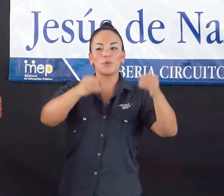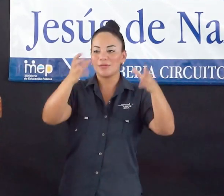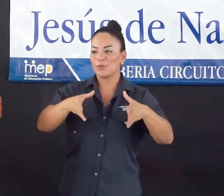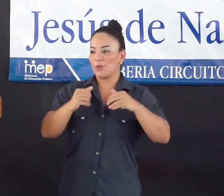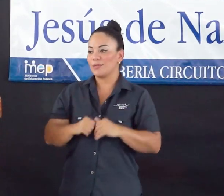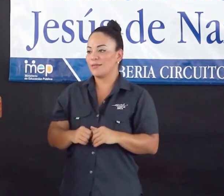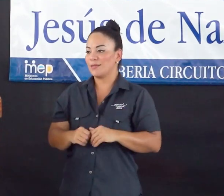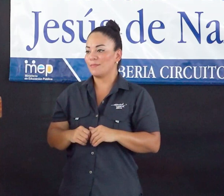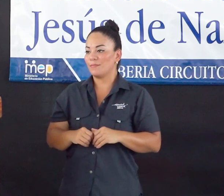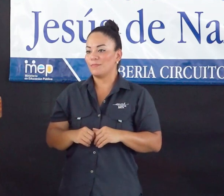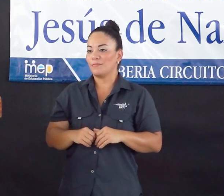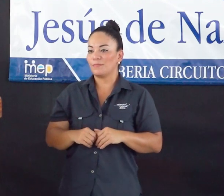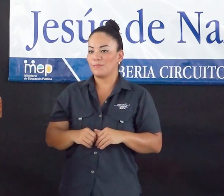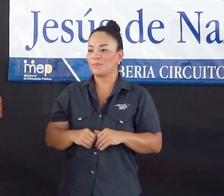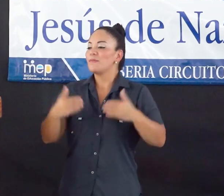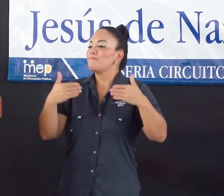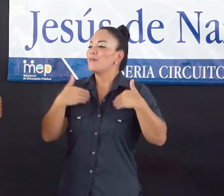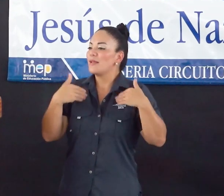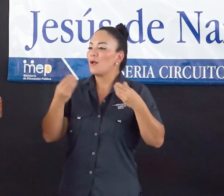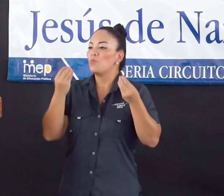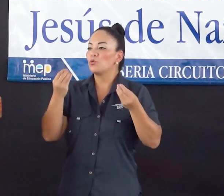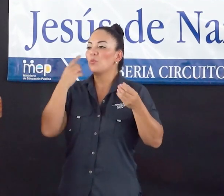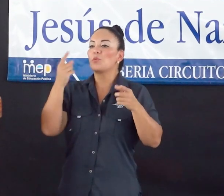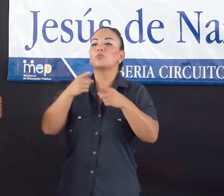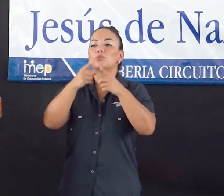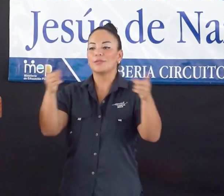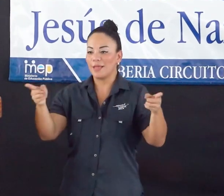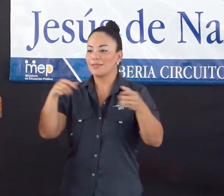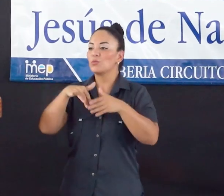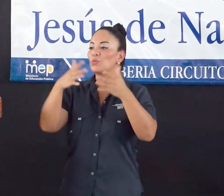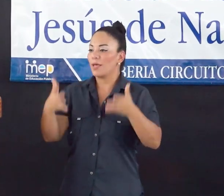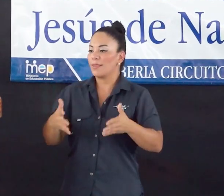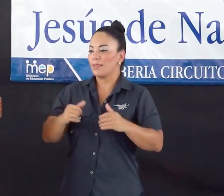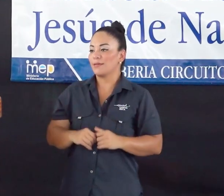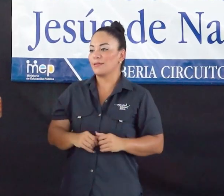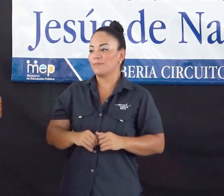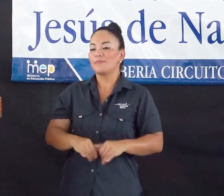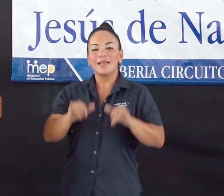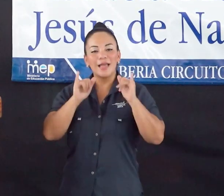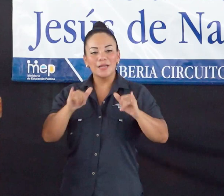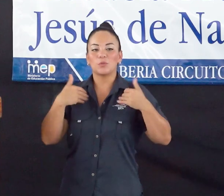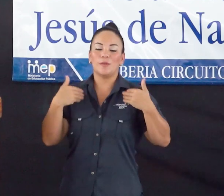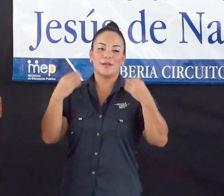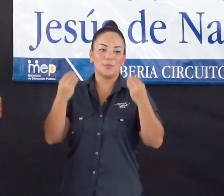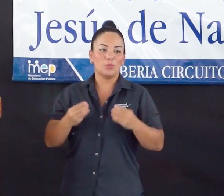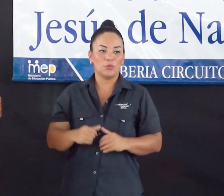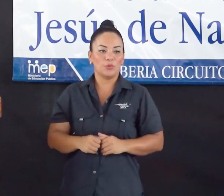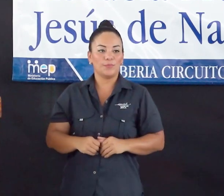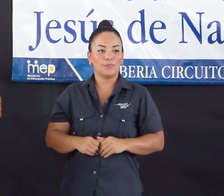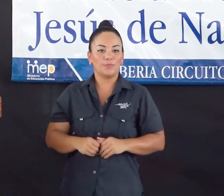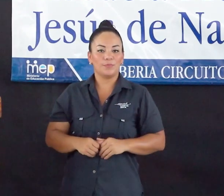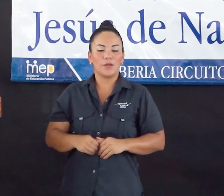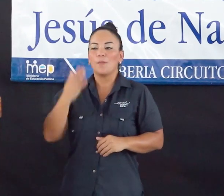docente. Y me alegra por ustedes, chicos y chicas. Eso es lo que más me alegra. Porque